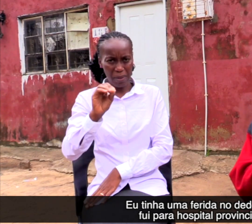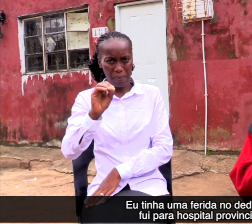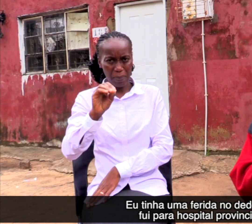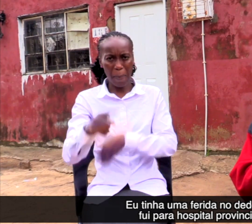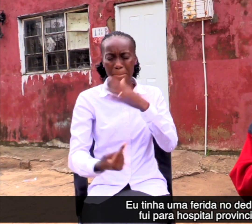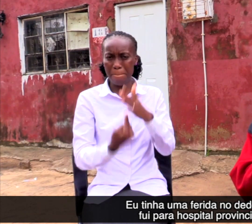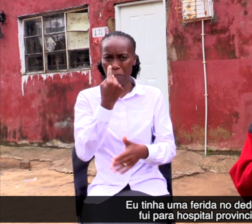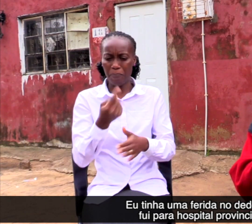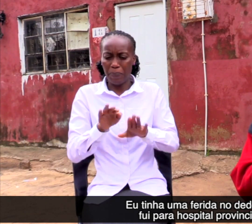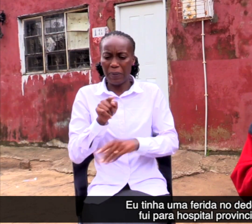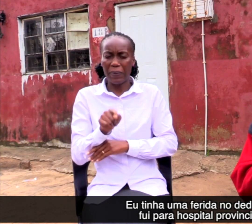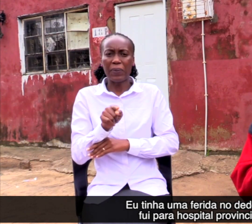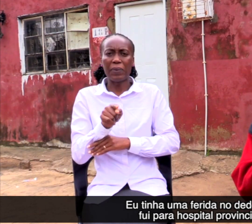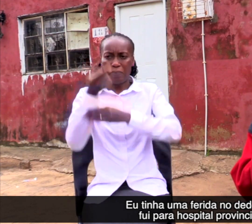hospital